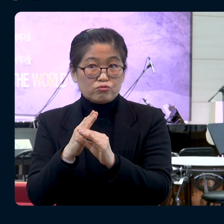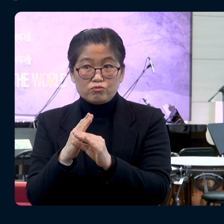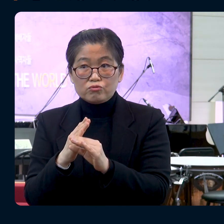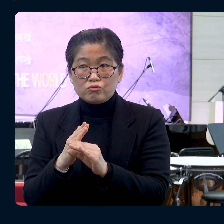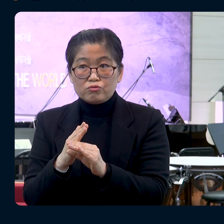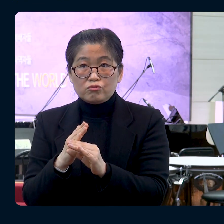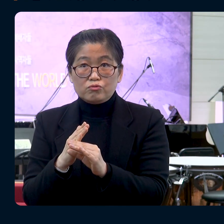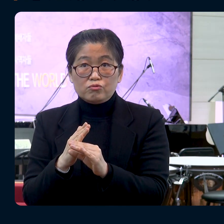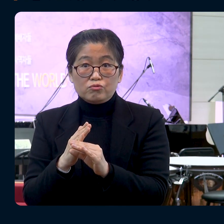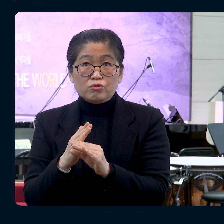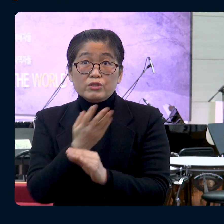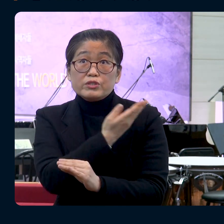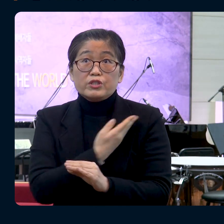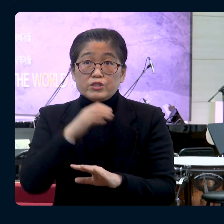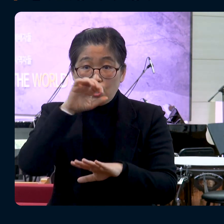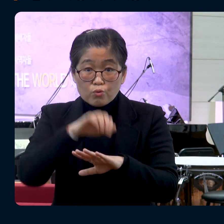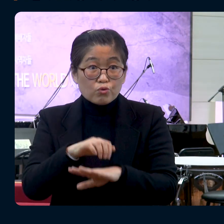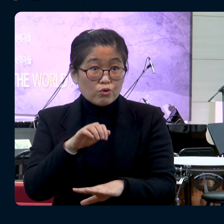본격적으로.